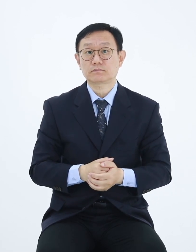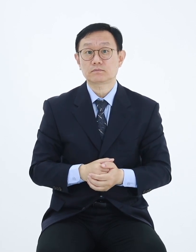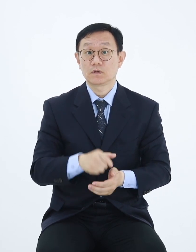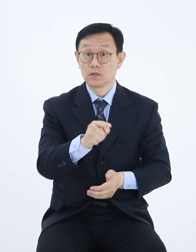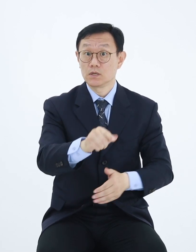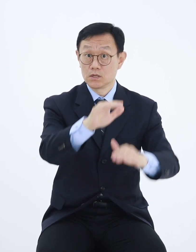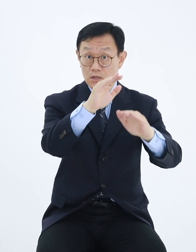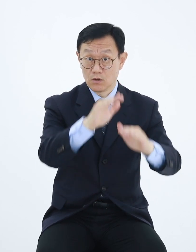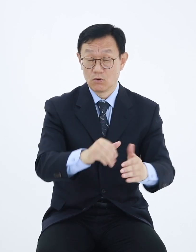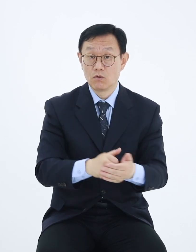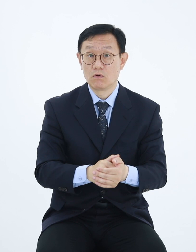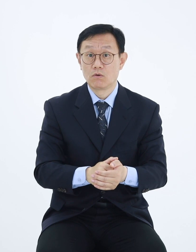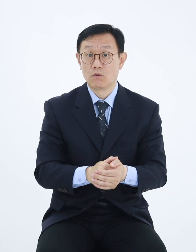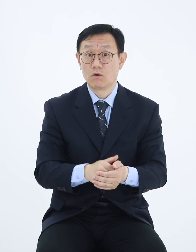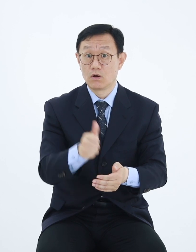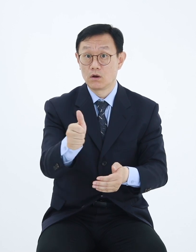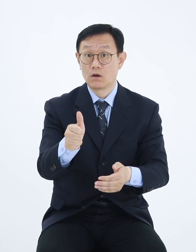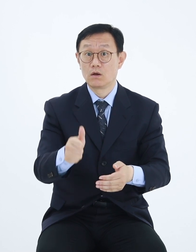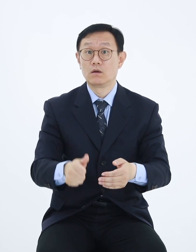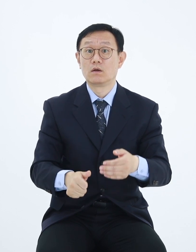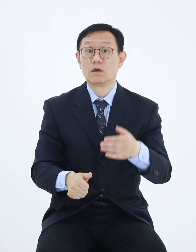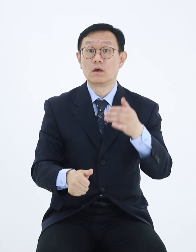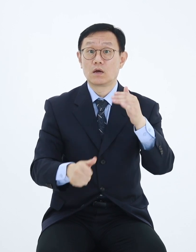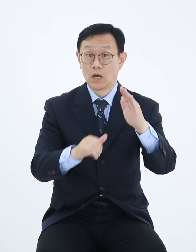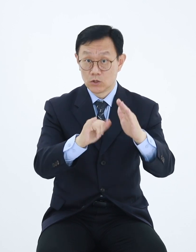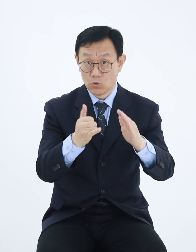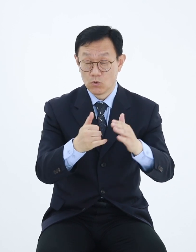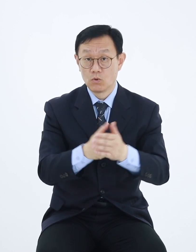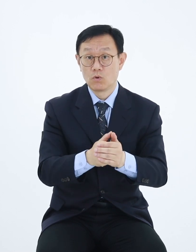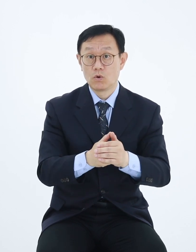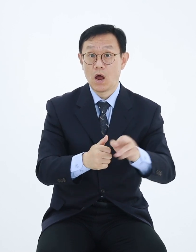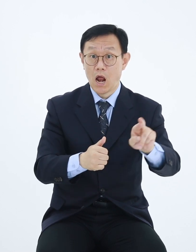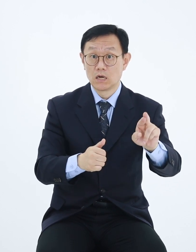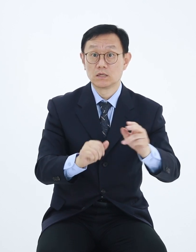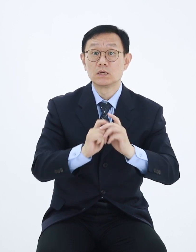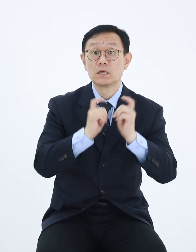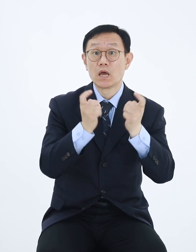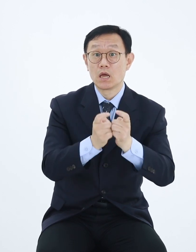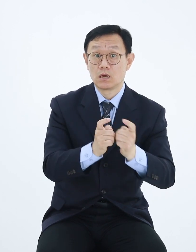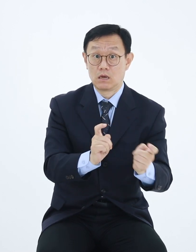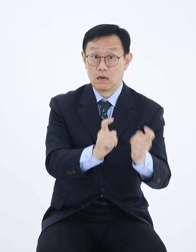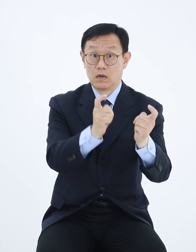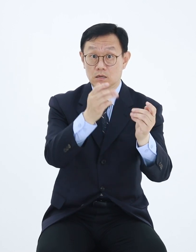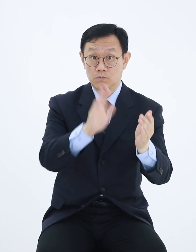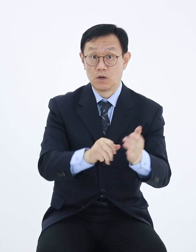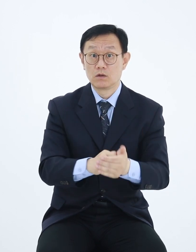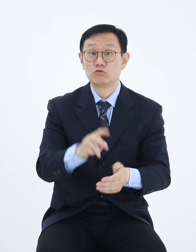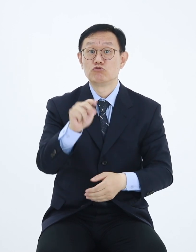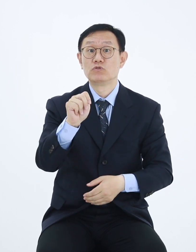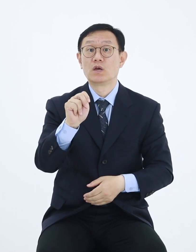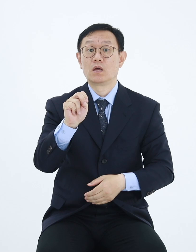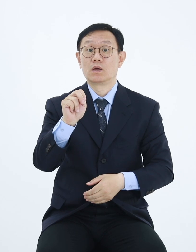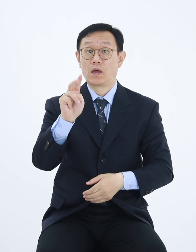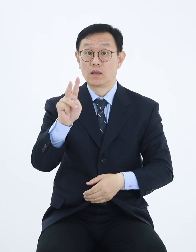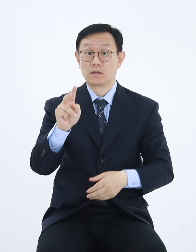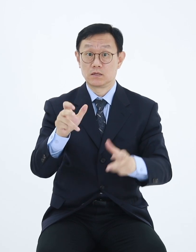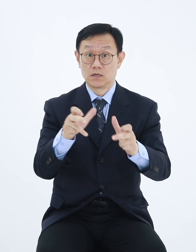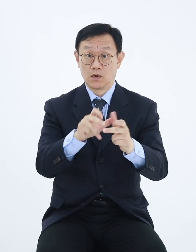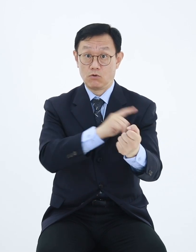사건이 b씨 가족과 RC 사이에 발생한 사적 분쟁이지만 유엔 장애인 권리협약에 의하면 당사국은 모든